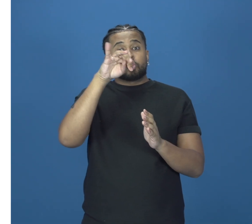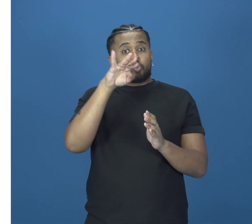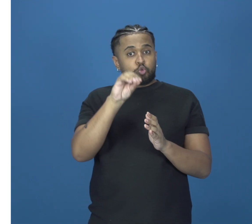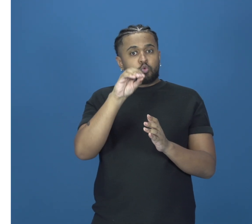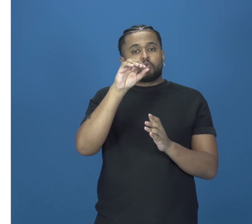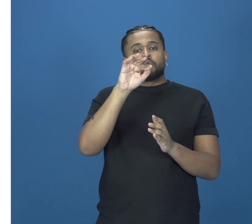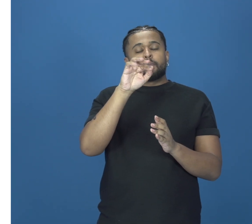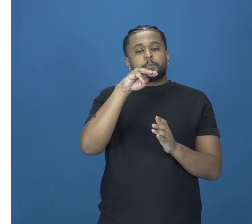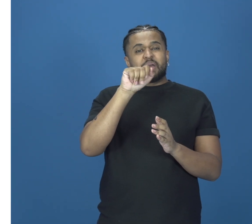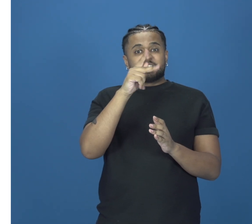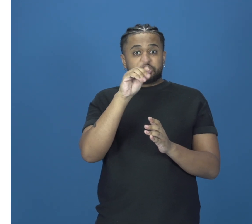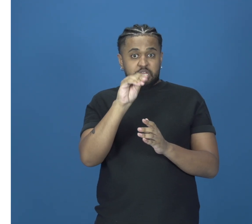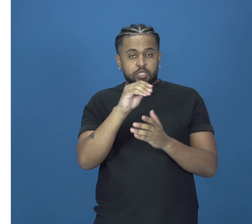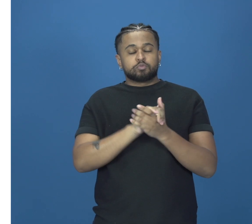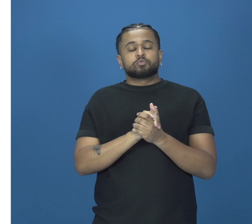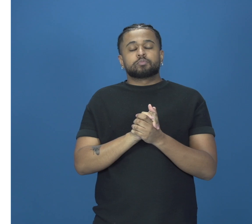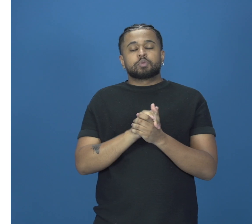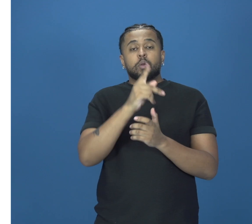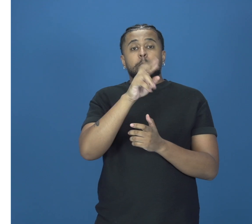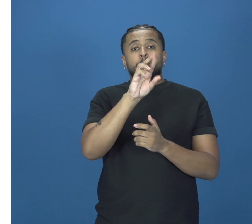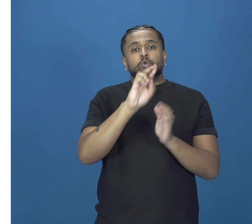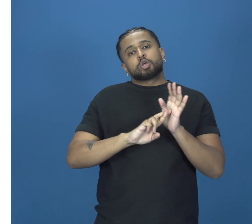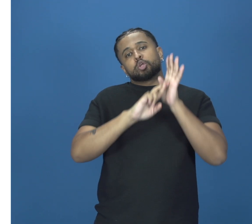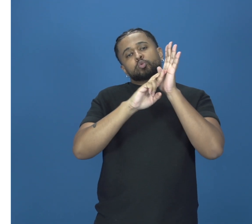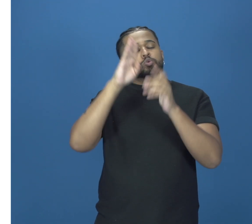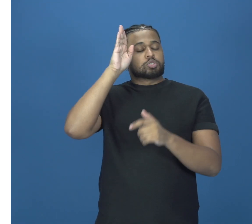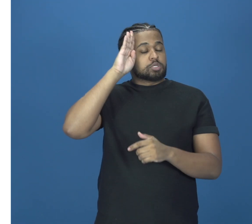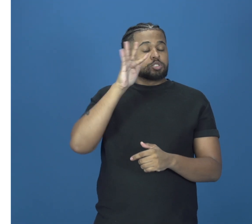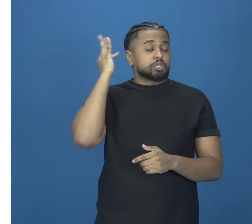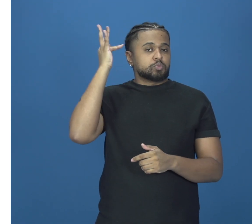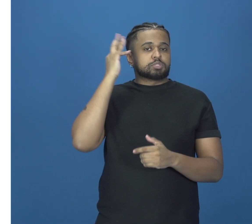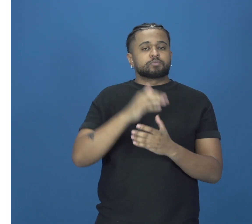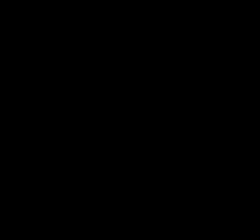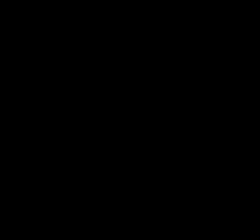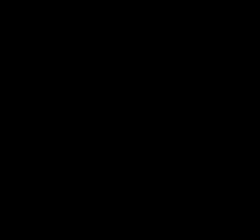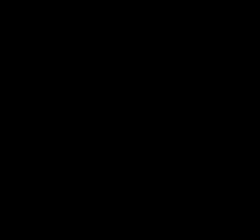Antônio Machado Felisberto Júnior, Pró-Reitor de Graduação.